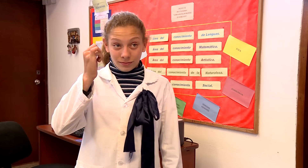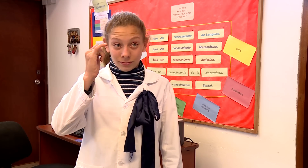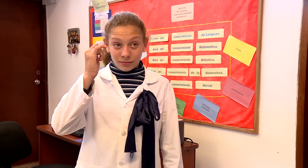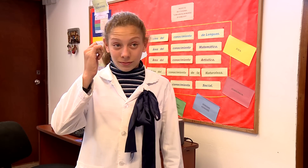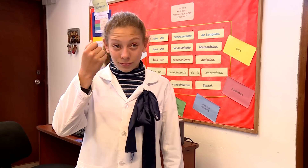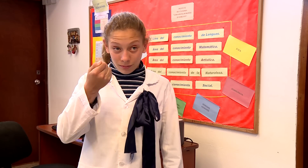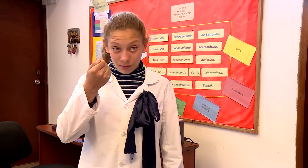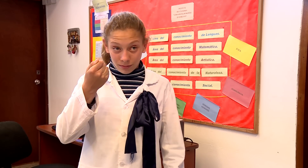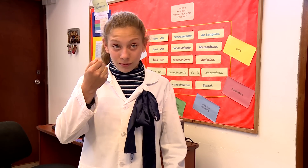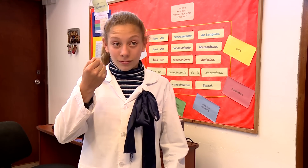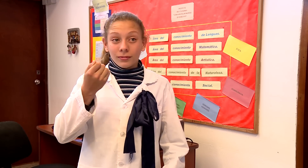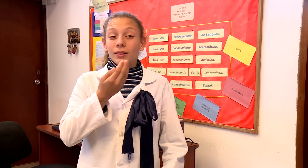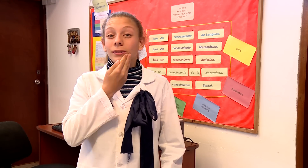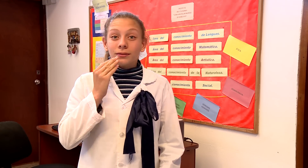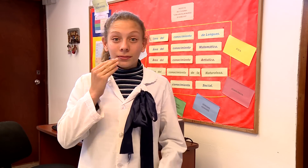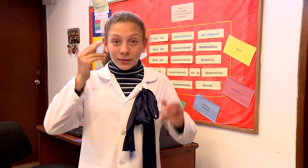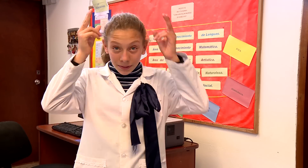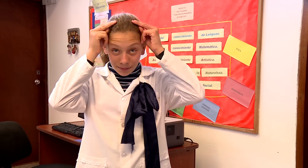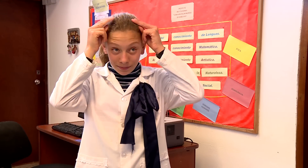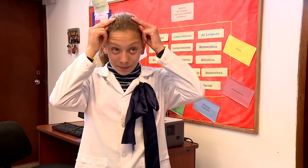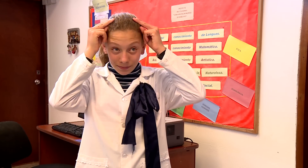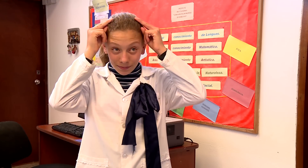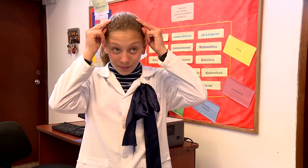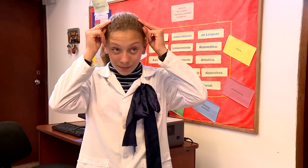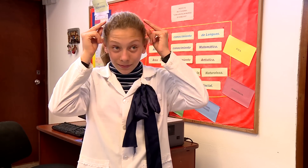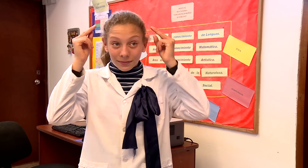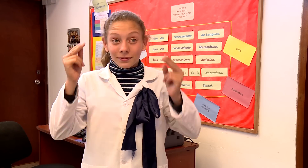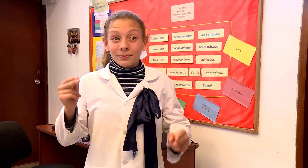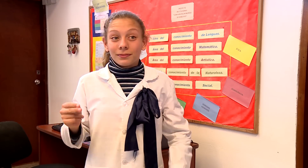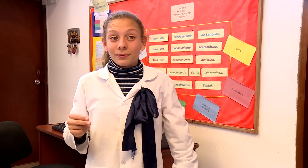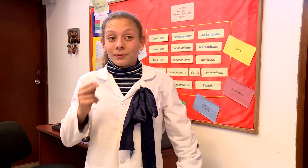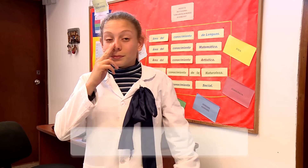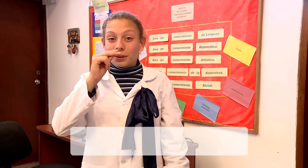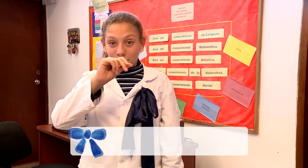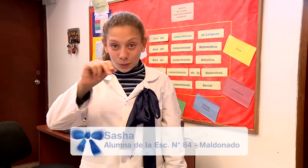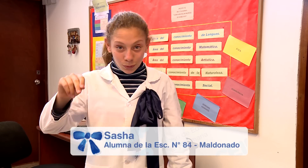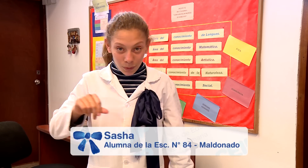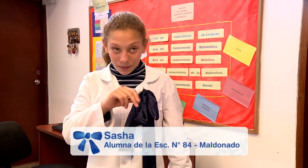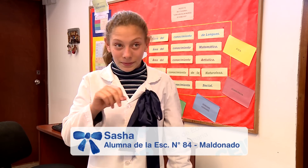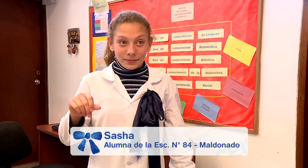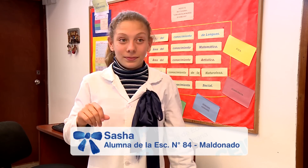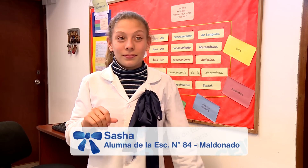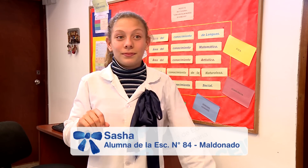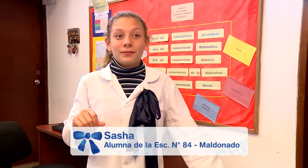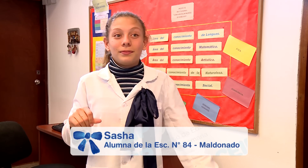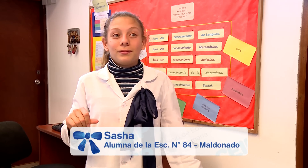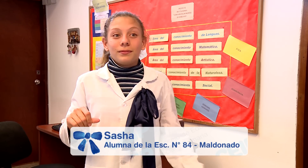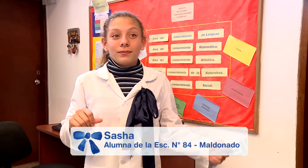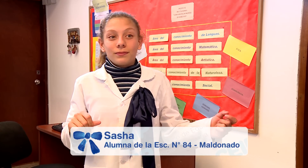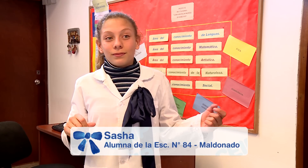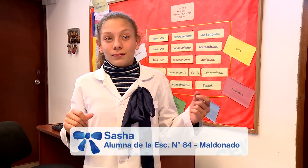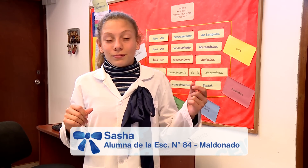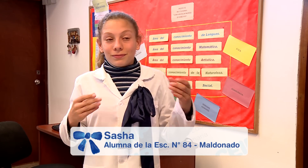Mi nombre es Saya, mi seña es esta, vivo en Pan de Azúcar.